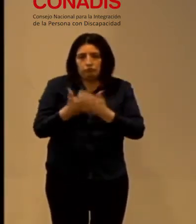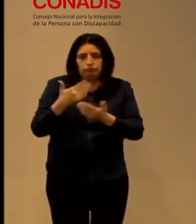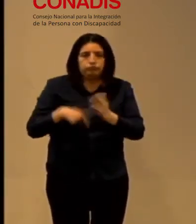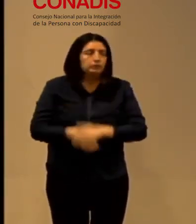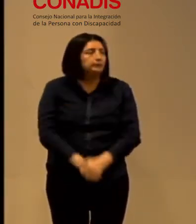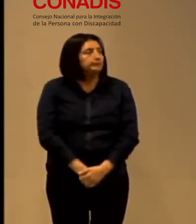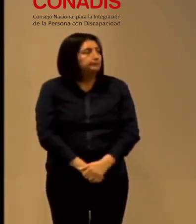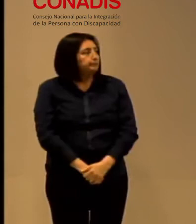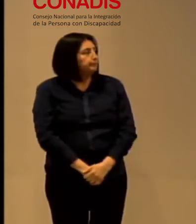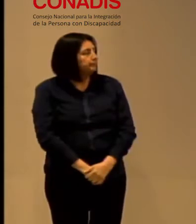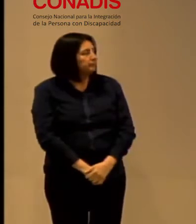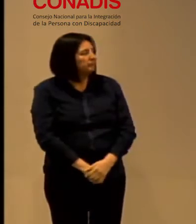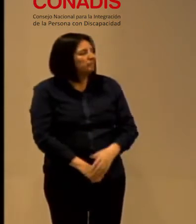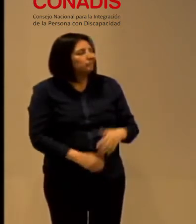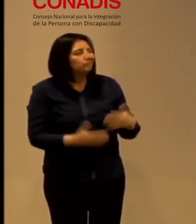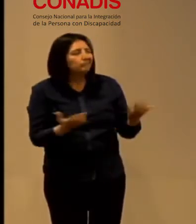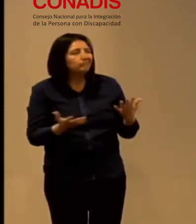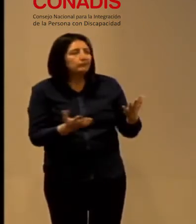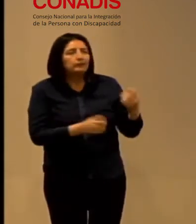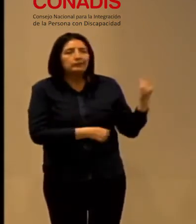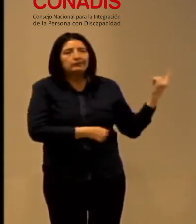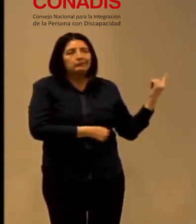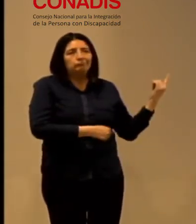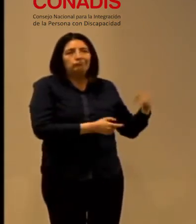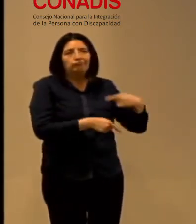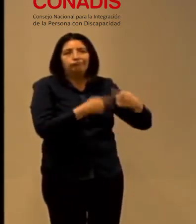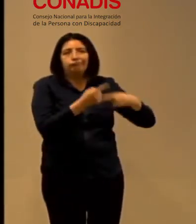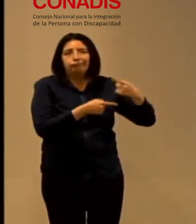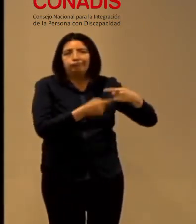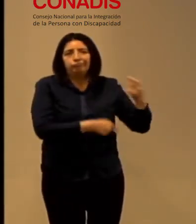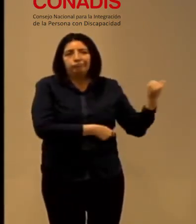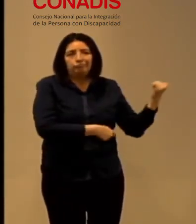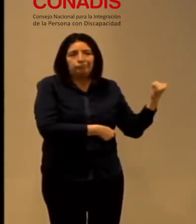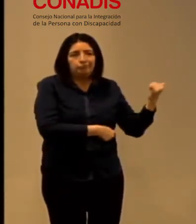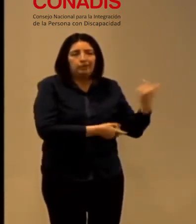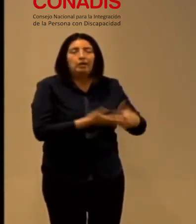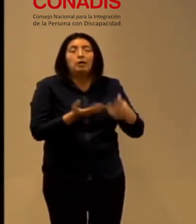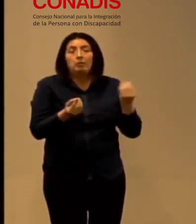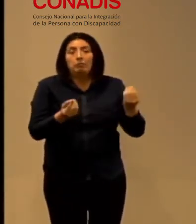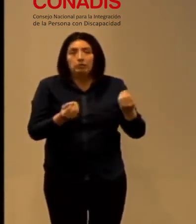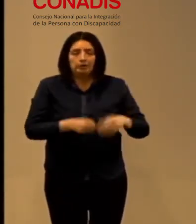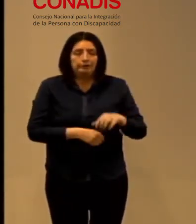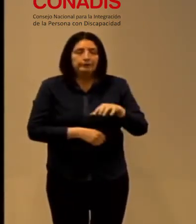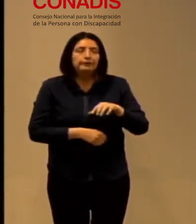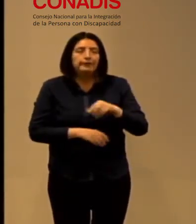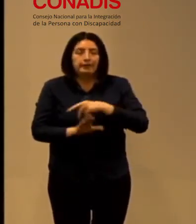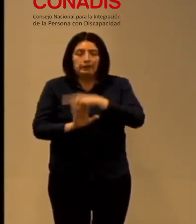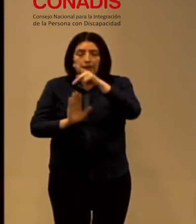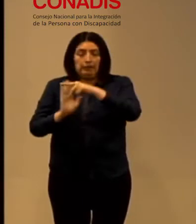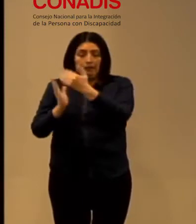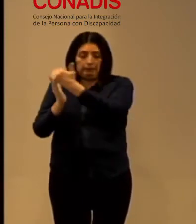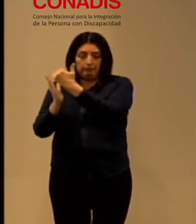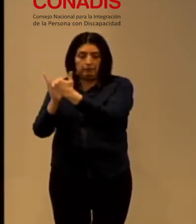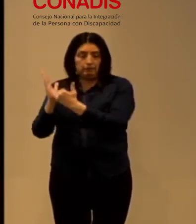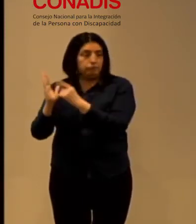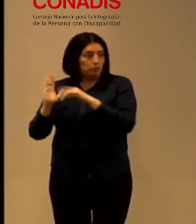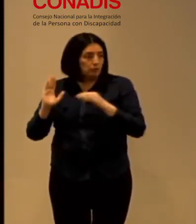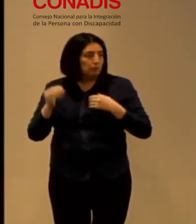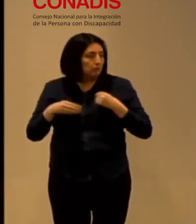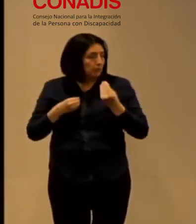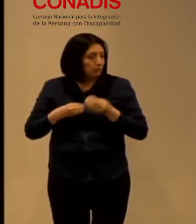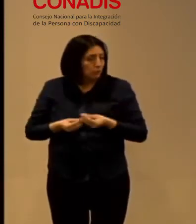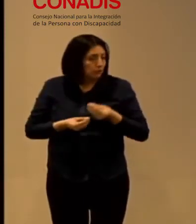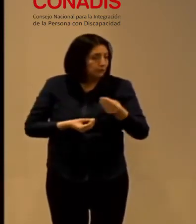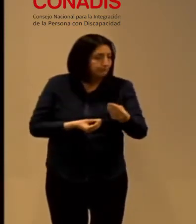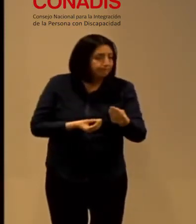Bien, entonces, ¿por qué les comentaba esto? ¿Por qué? Porque desde el programa, para diseñar intervenciones, y ustedes lo saben,